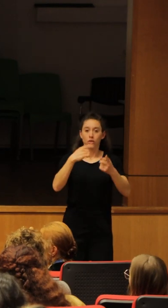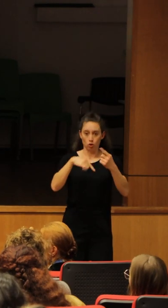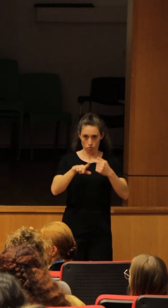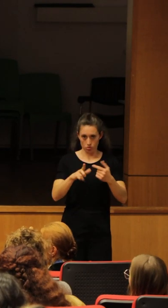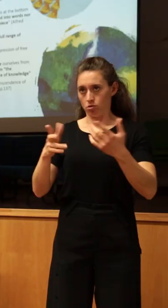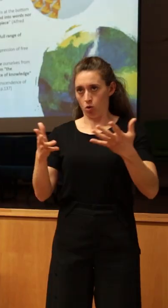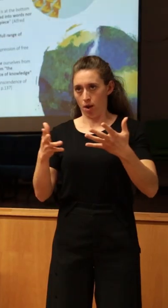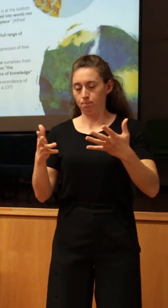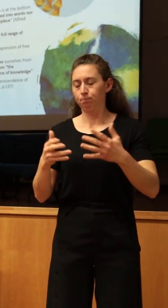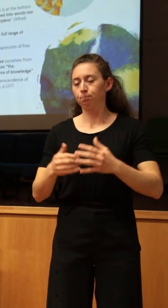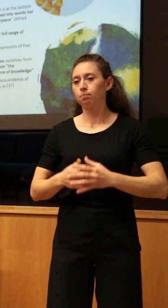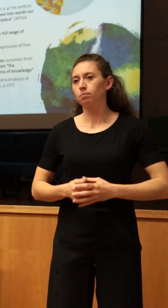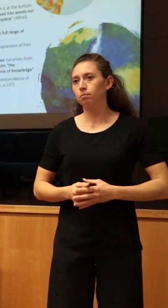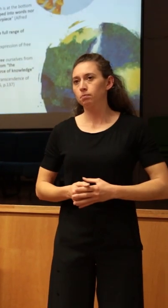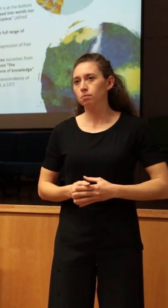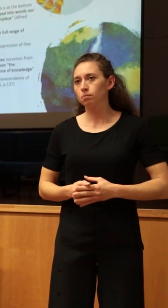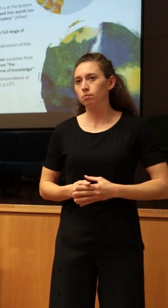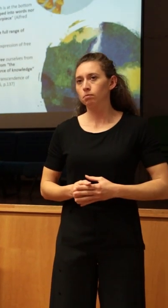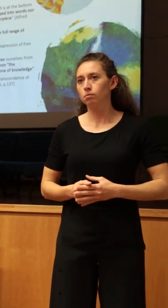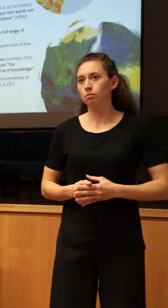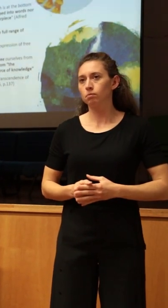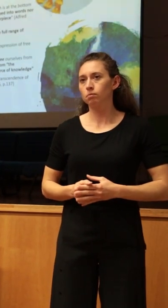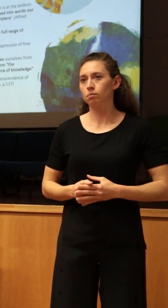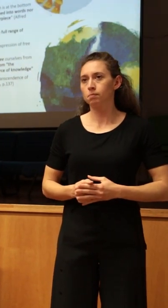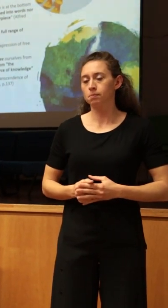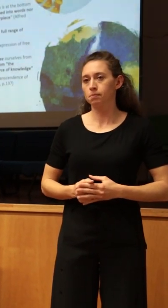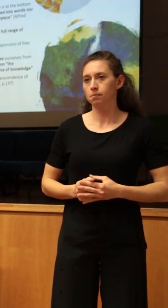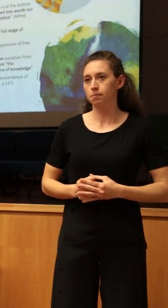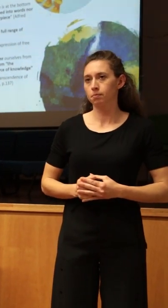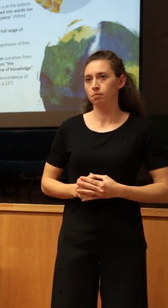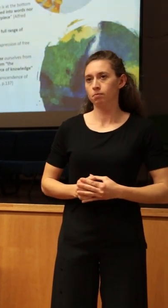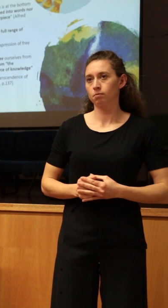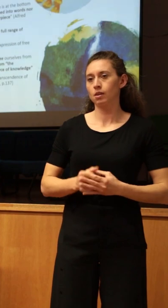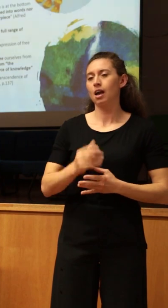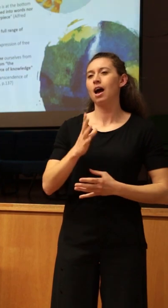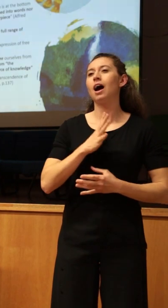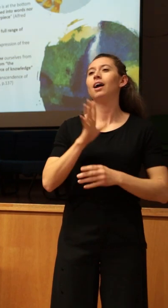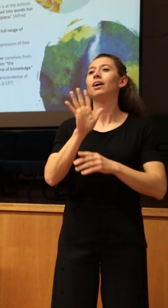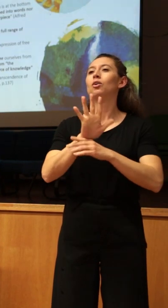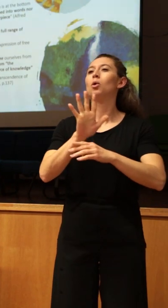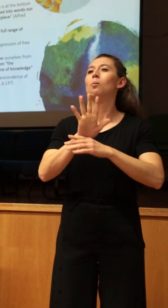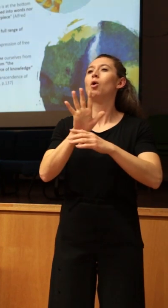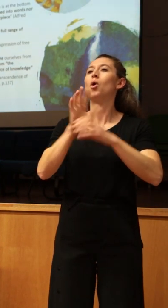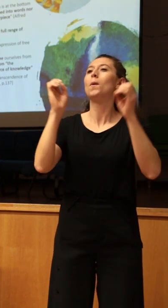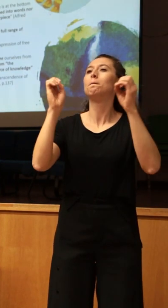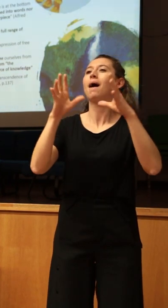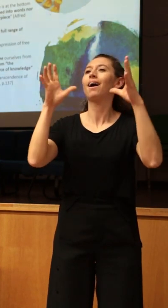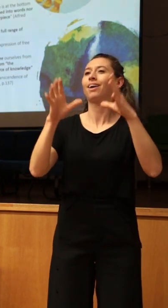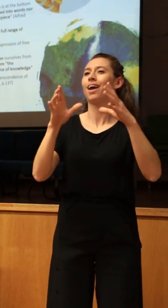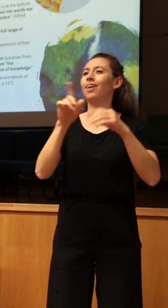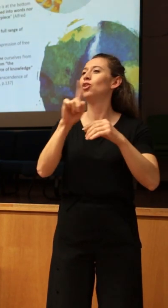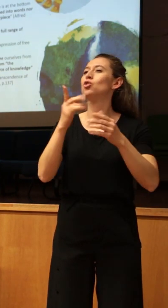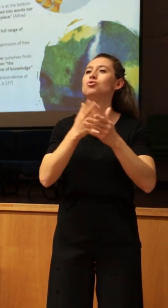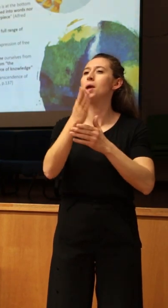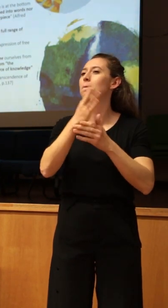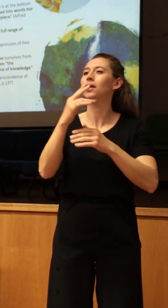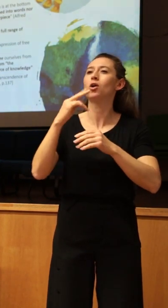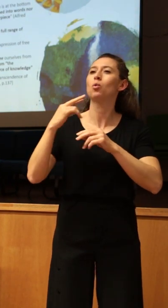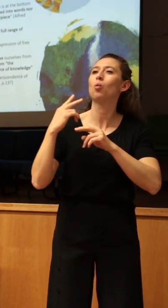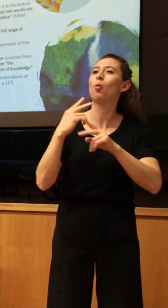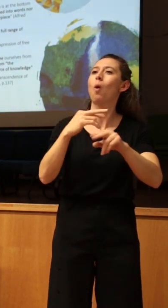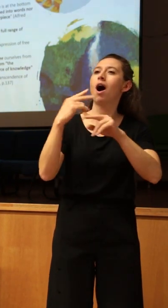Entonces, there is a magic in non-linearity. Hay una magia en esa no linealidad.